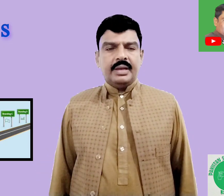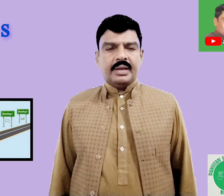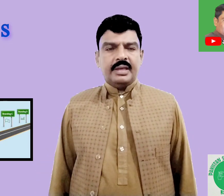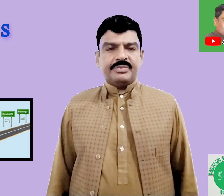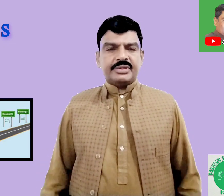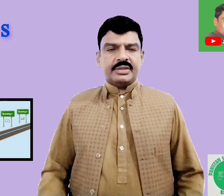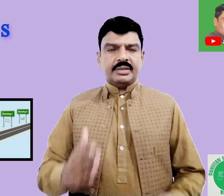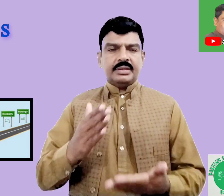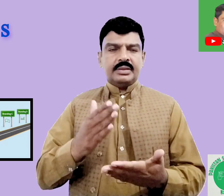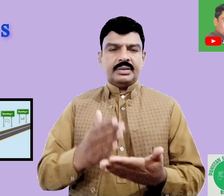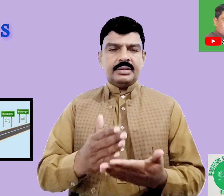टाइप्स,